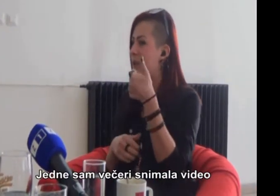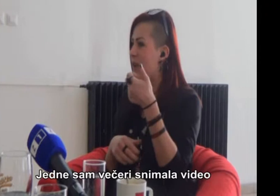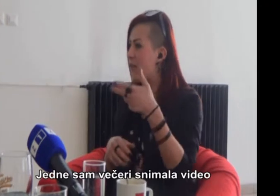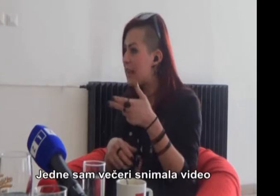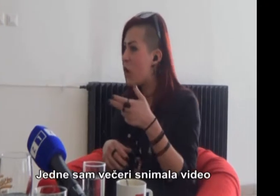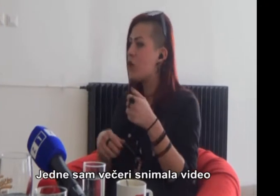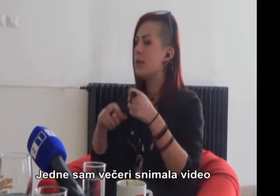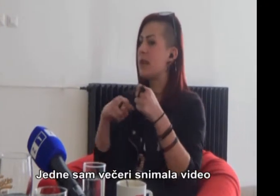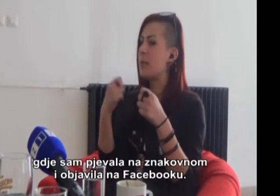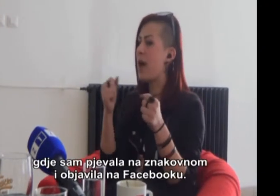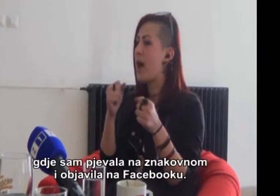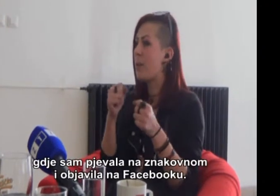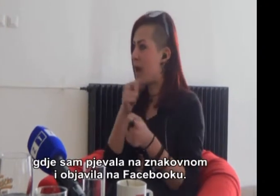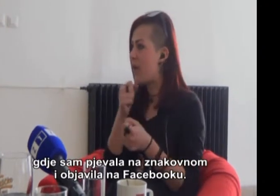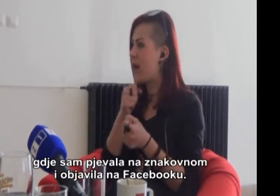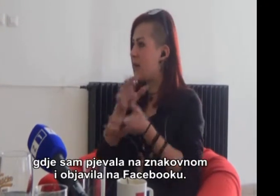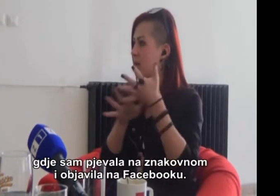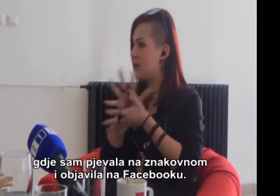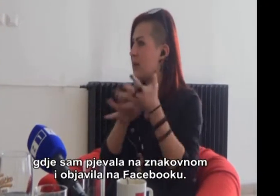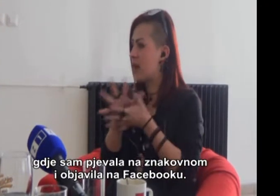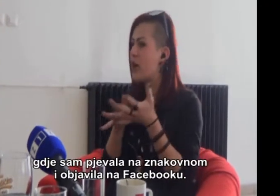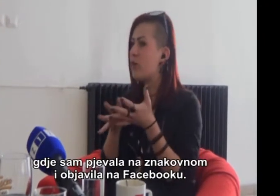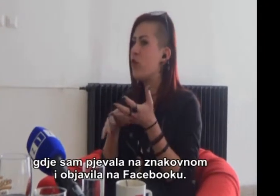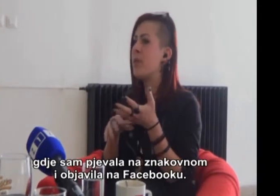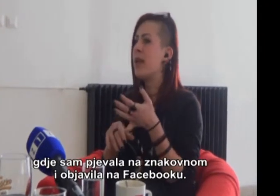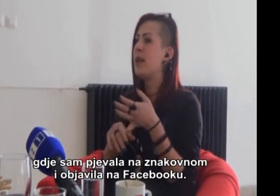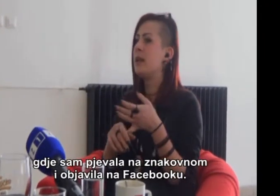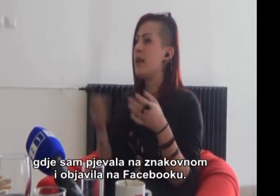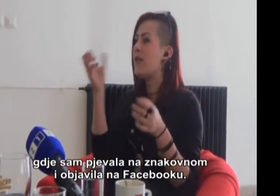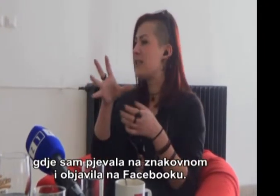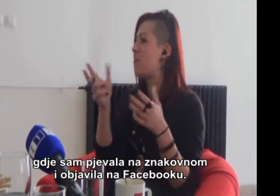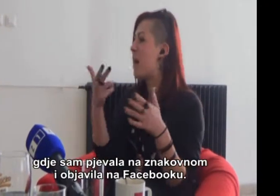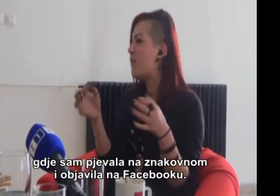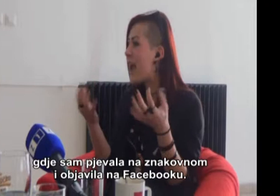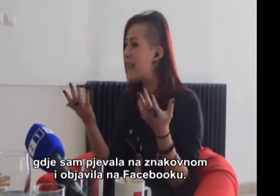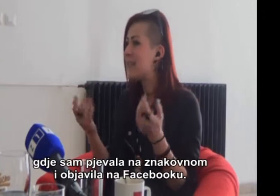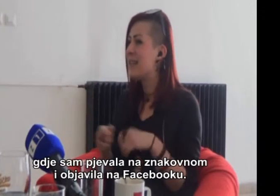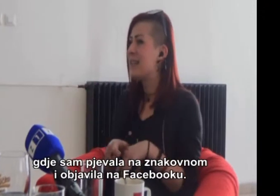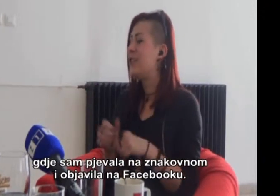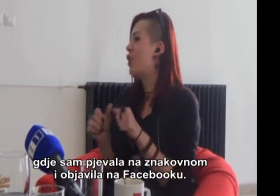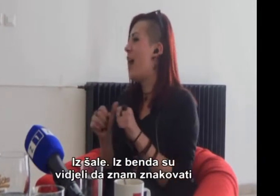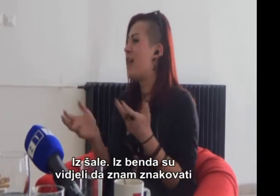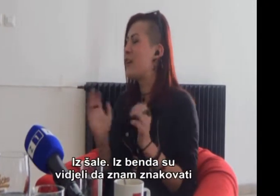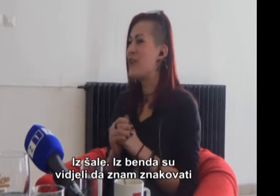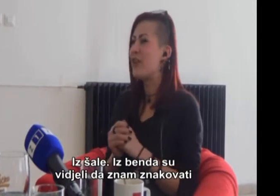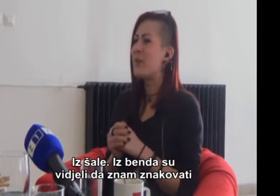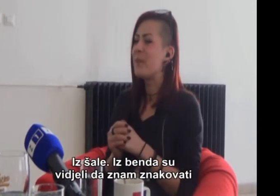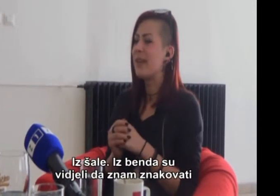jedan video gdje sam ja pjevala na napuno i stavila sam ja na fejs i šale ono.